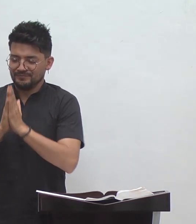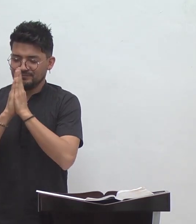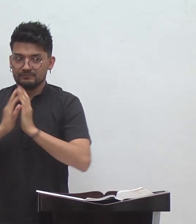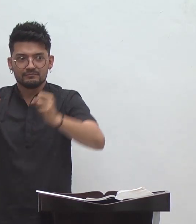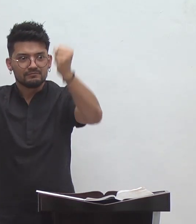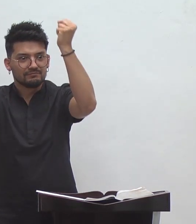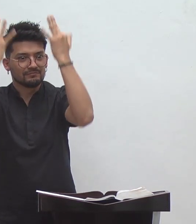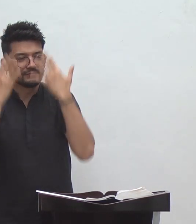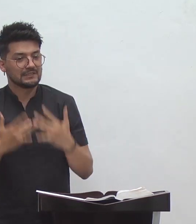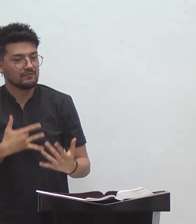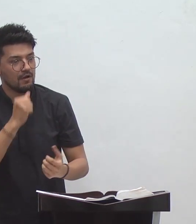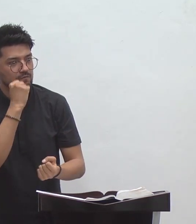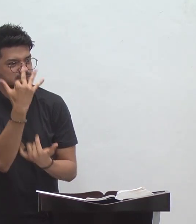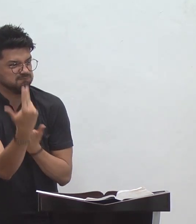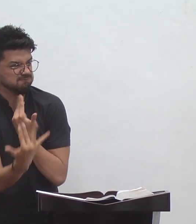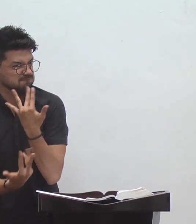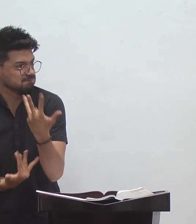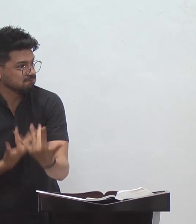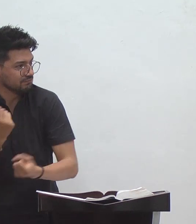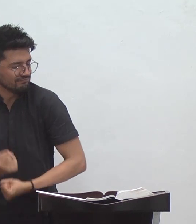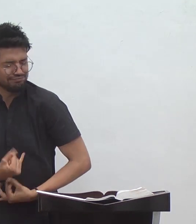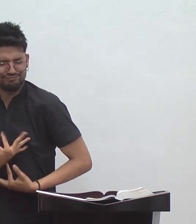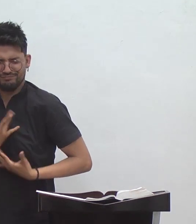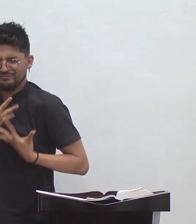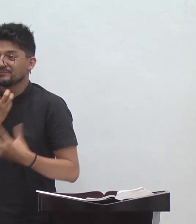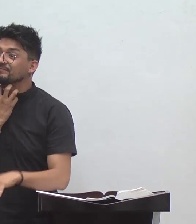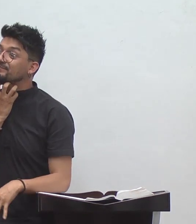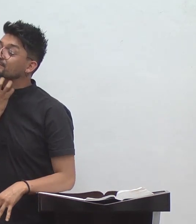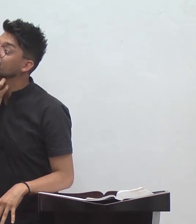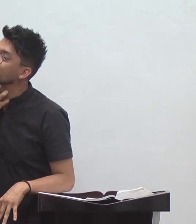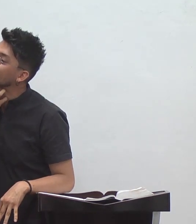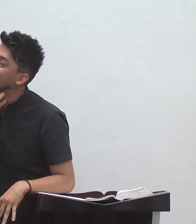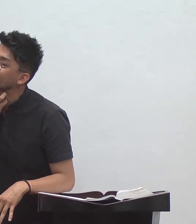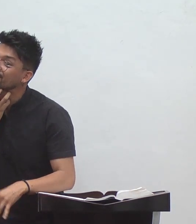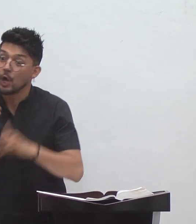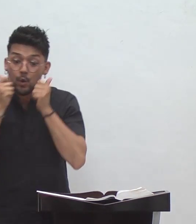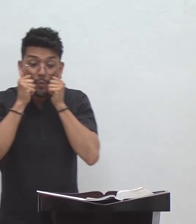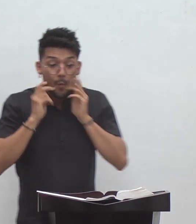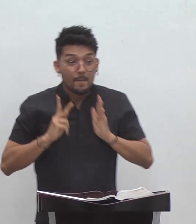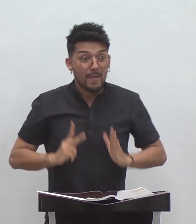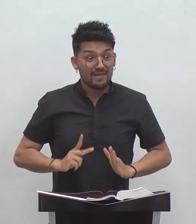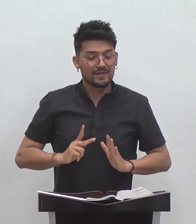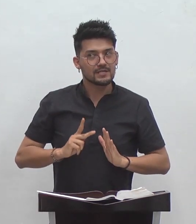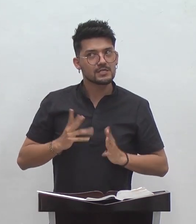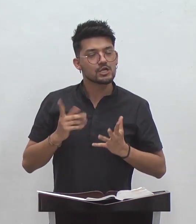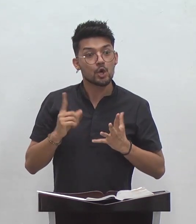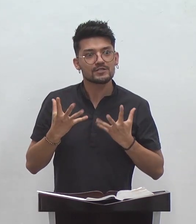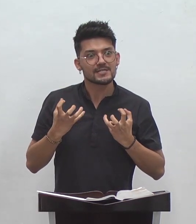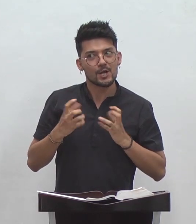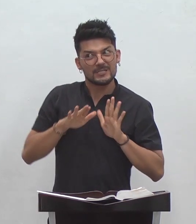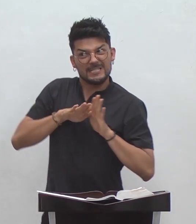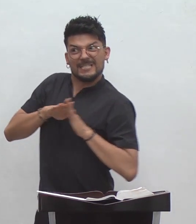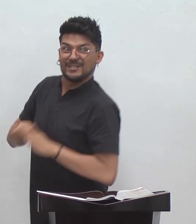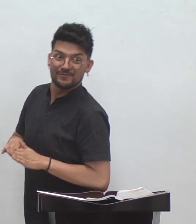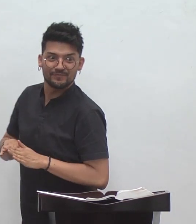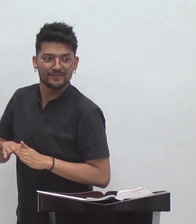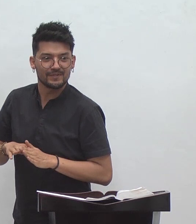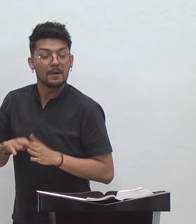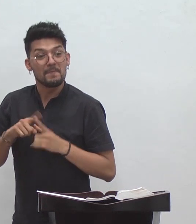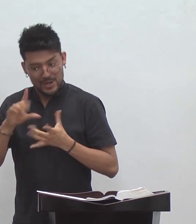mi ayudador y mi consolador, vino en un momento y yo sentí fuego en mi interior y sentía una bola en mi garganta y mi cuerpo lo limitaba y decía,